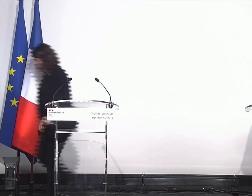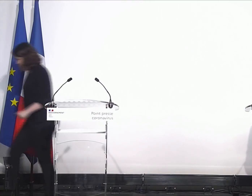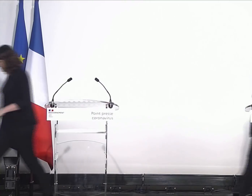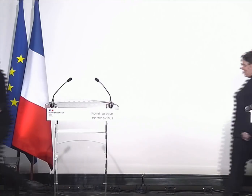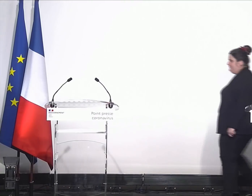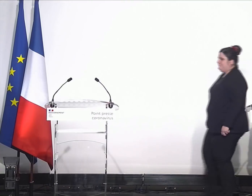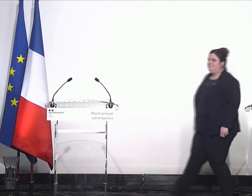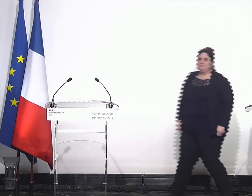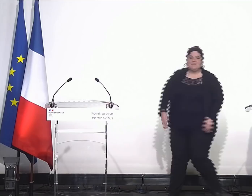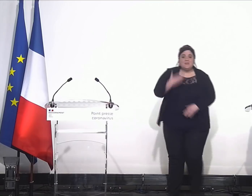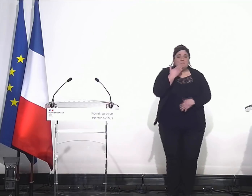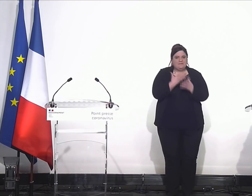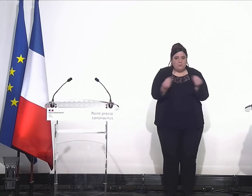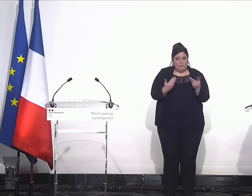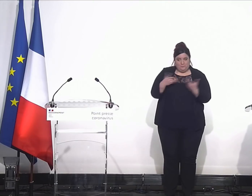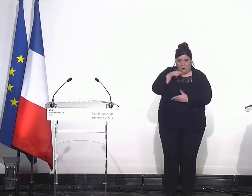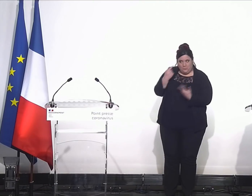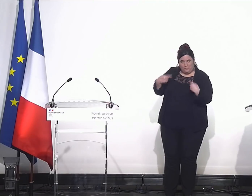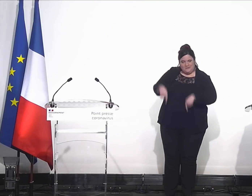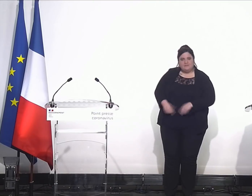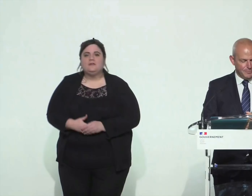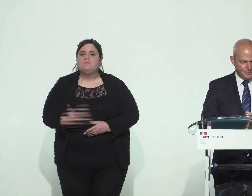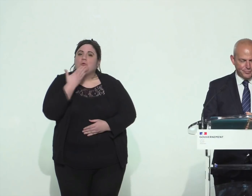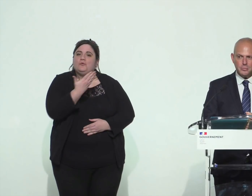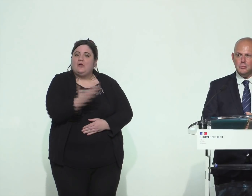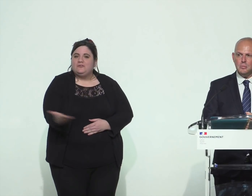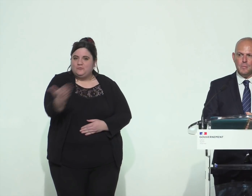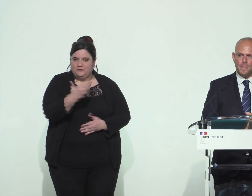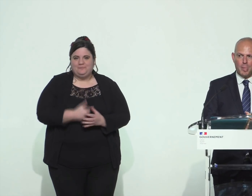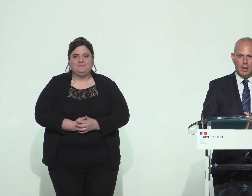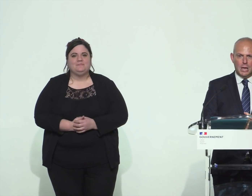Merci beaucoup, Monsieur le Ministre. Bonsoir à toutes et tous.